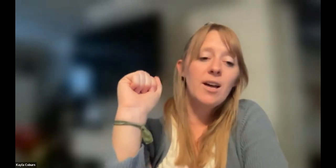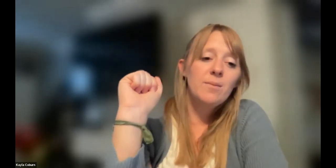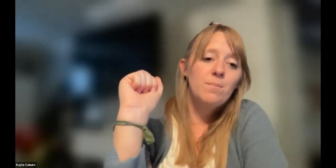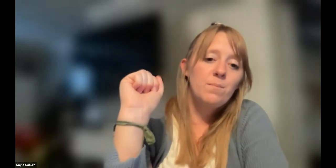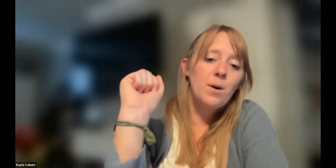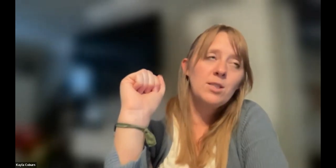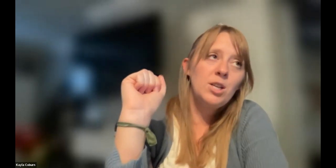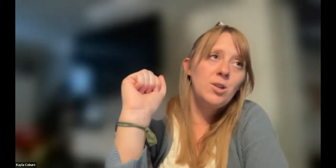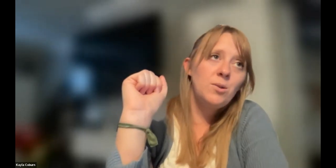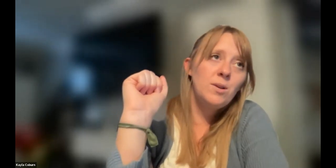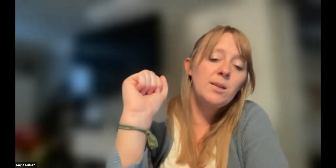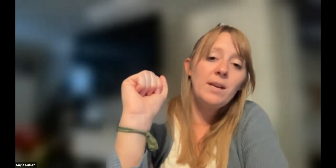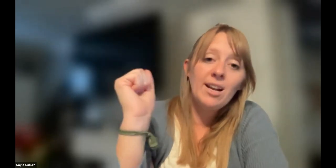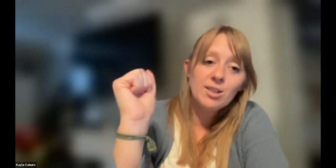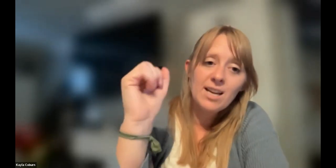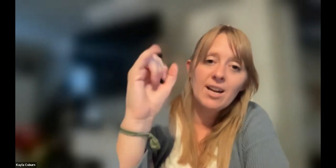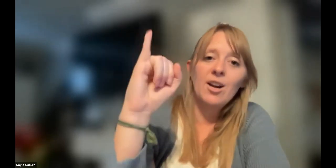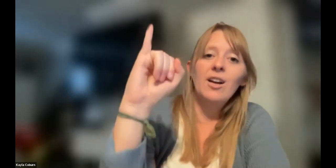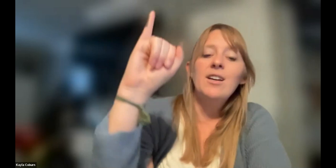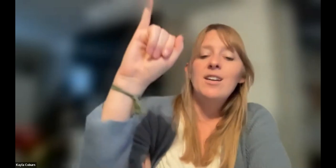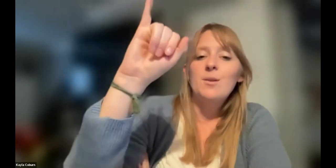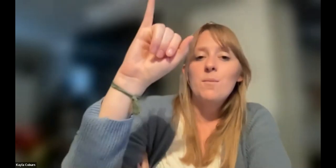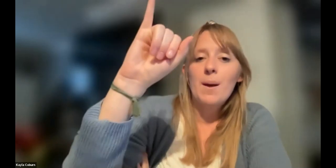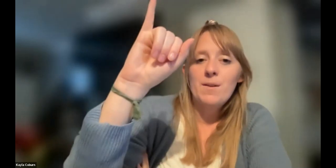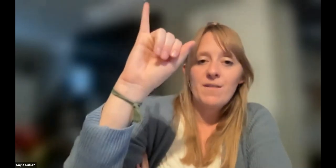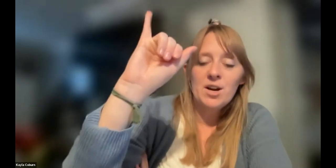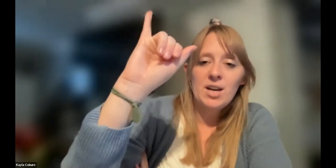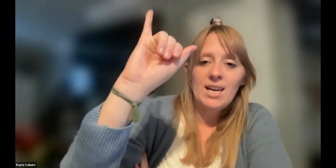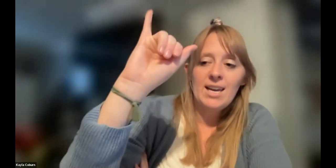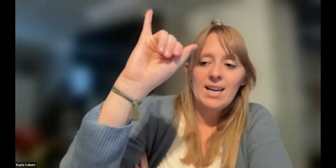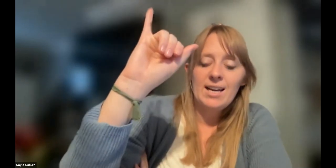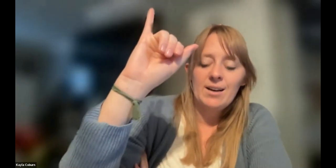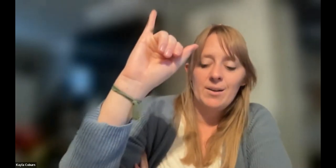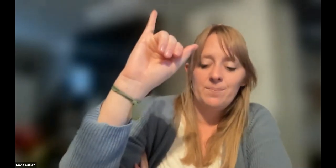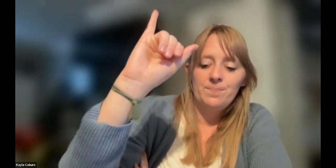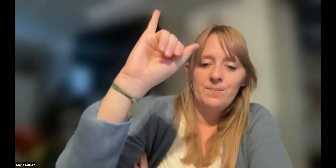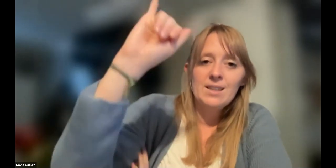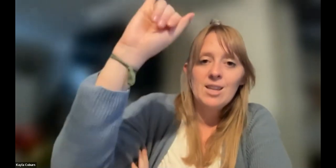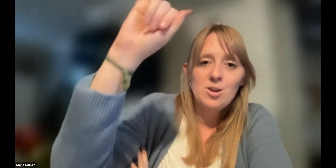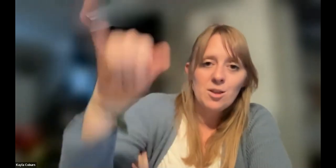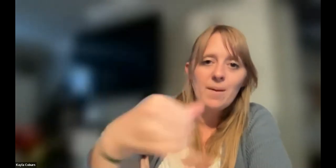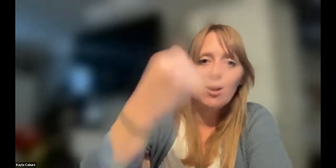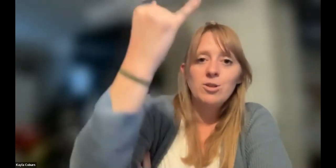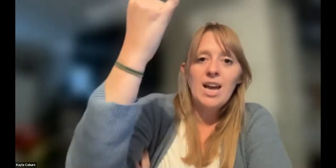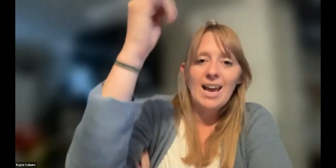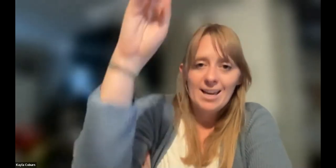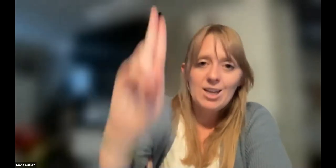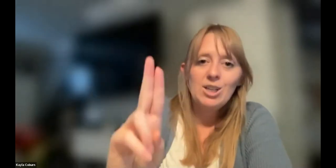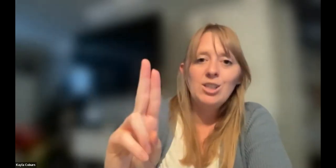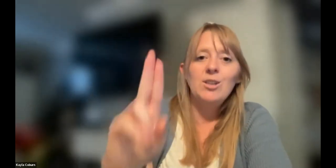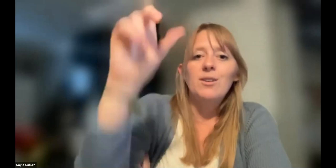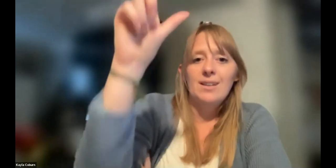So a person who is a beginner signer might be very, they might go